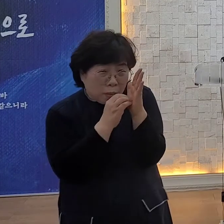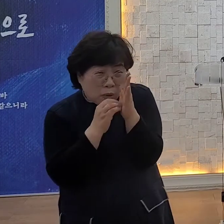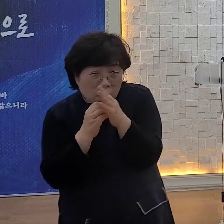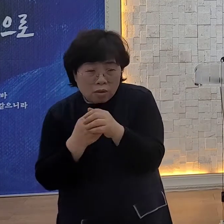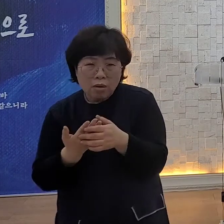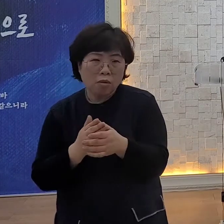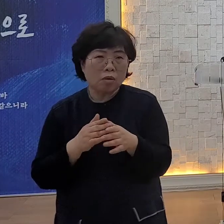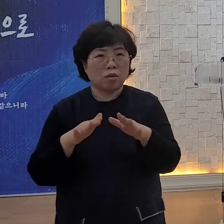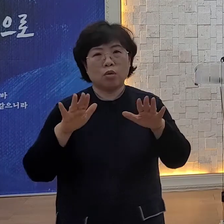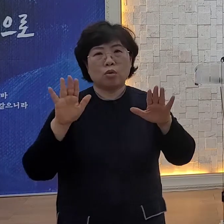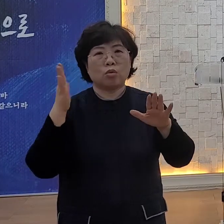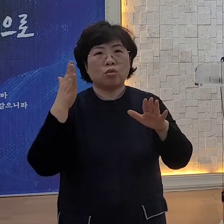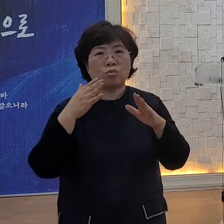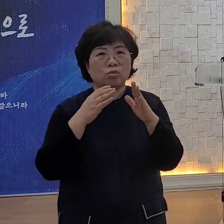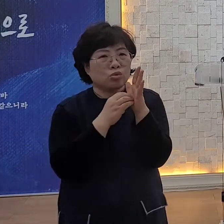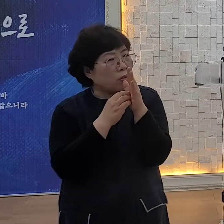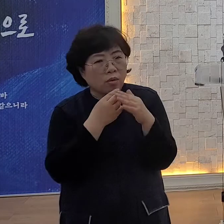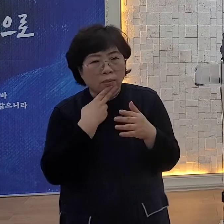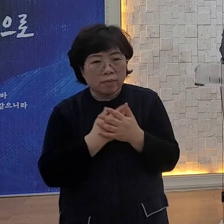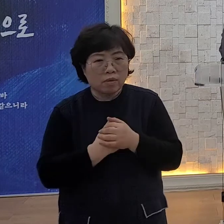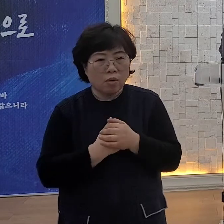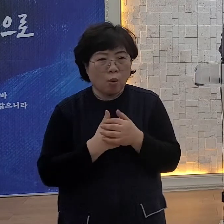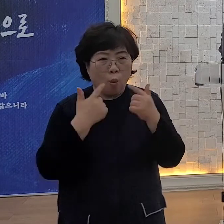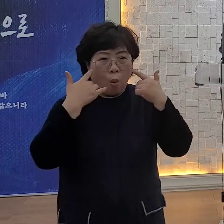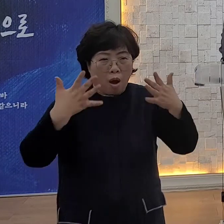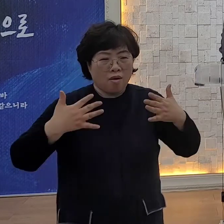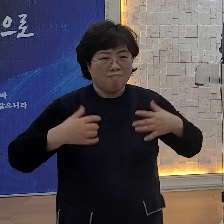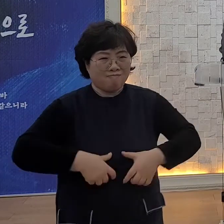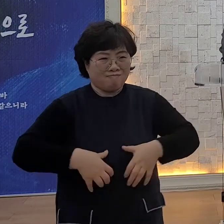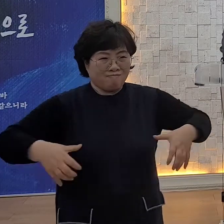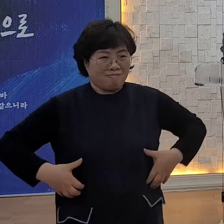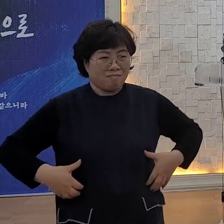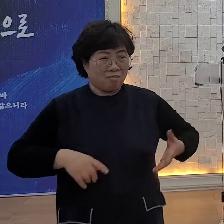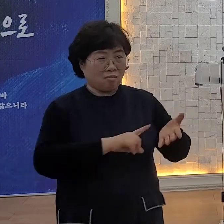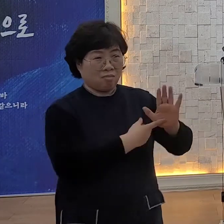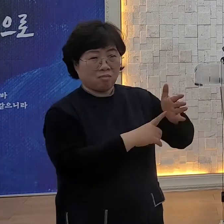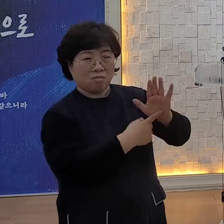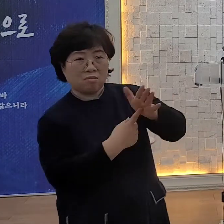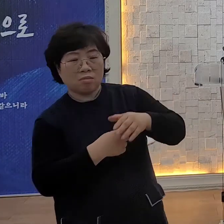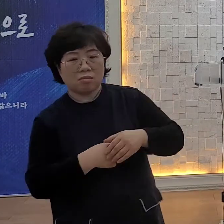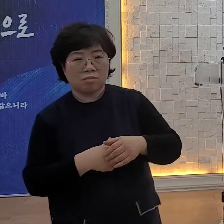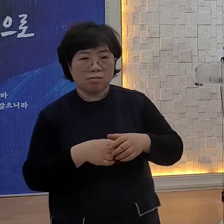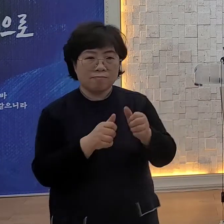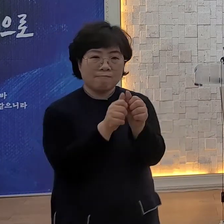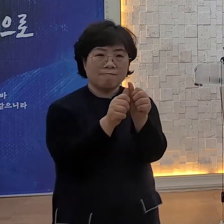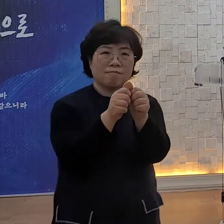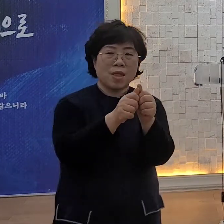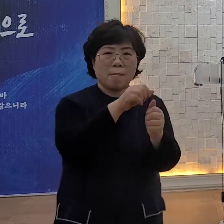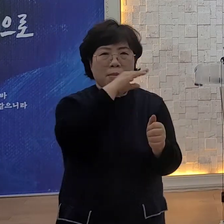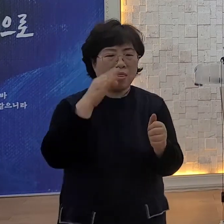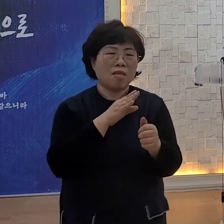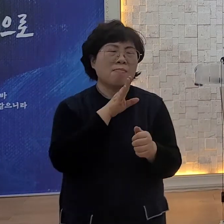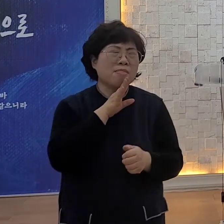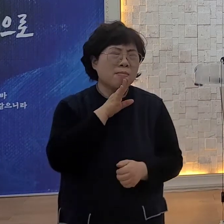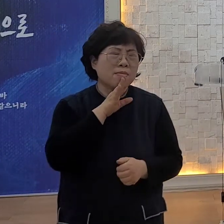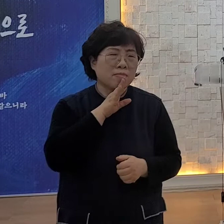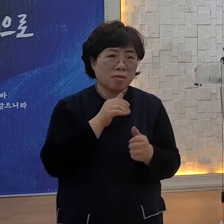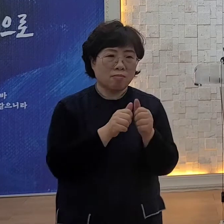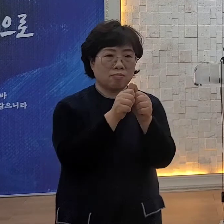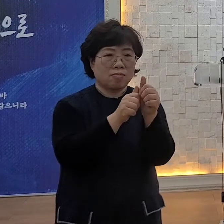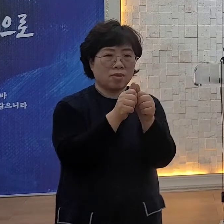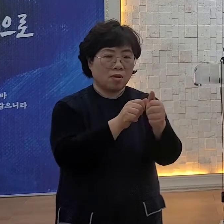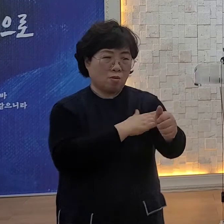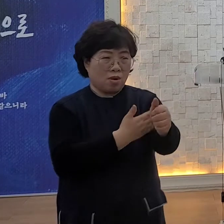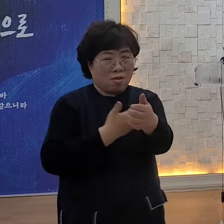여러분 역사 이래로 지금 이 대한민국에 이렇게 이 동성애가 활개를 치고 마치 정당하다는 듯이 자기의